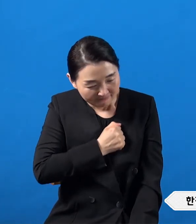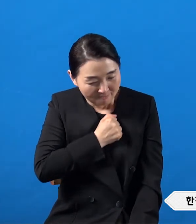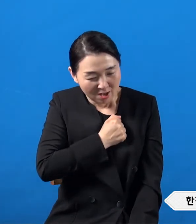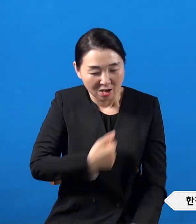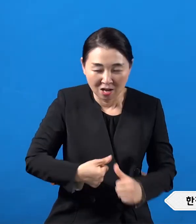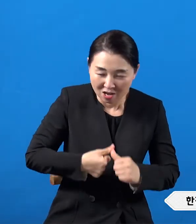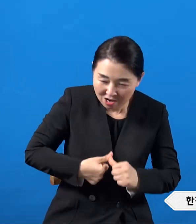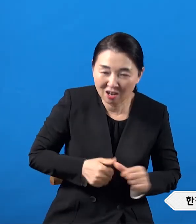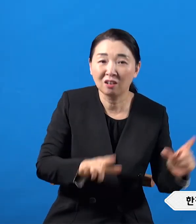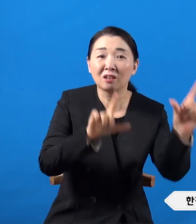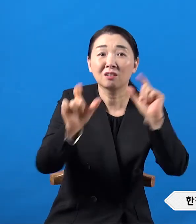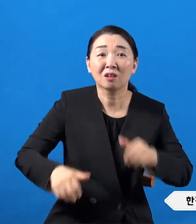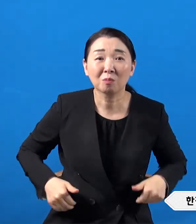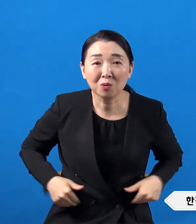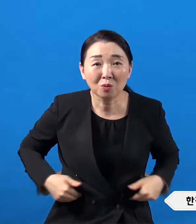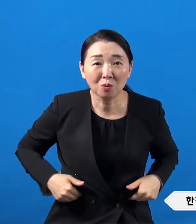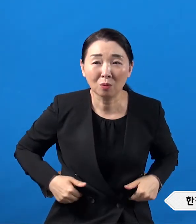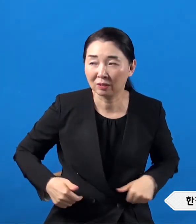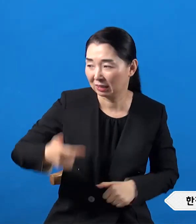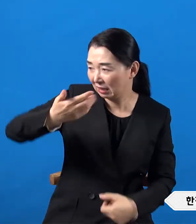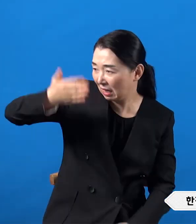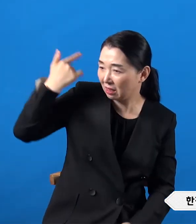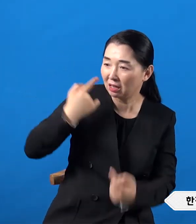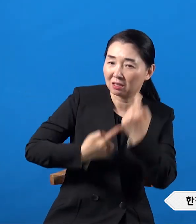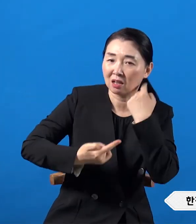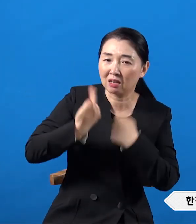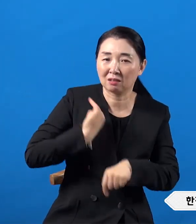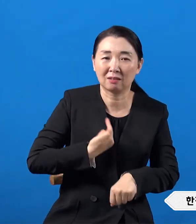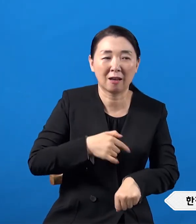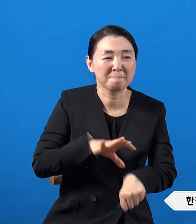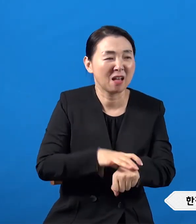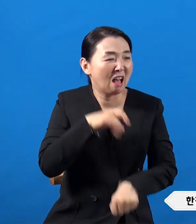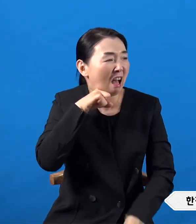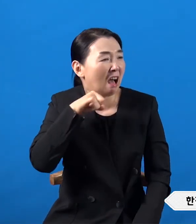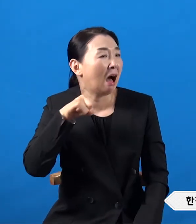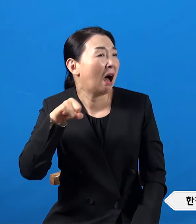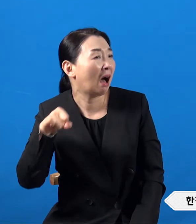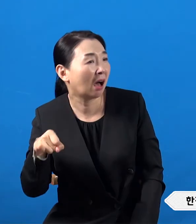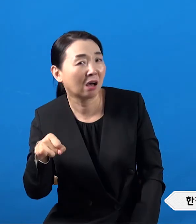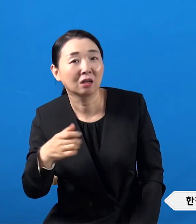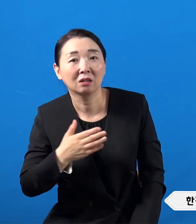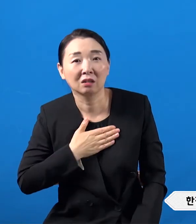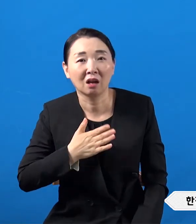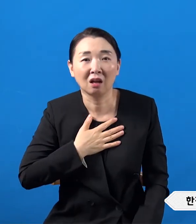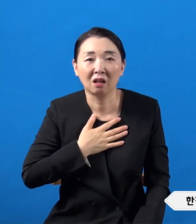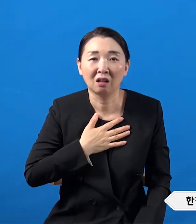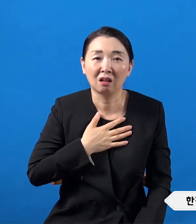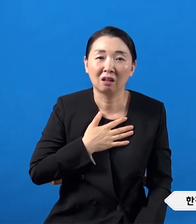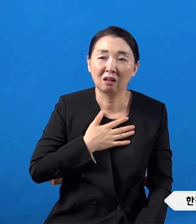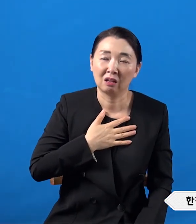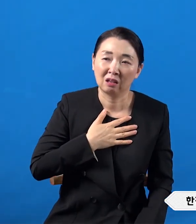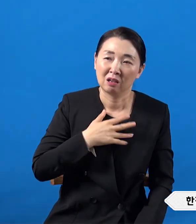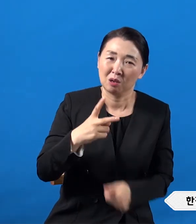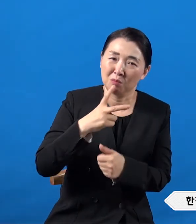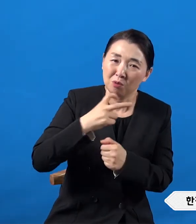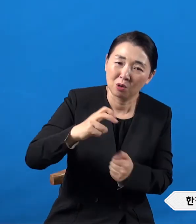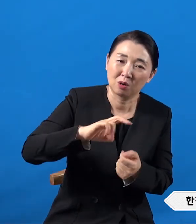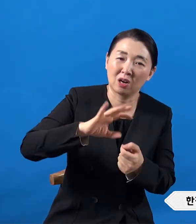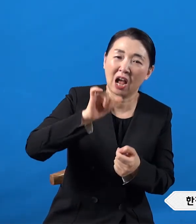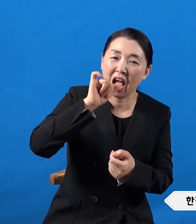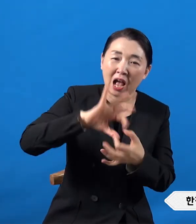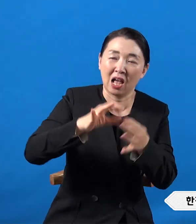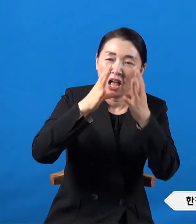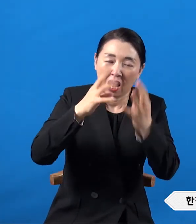됩니다. 과거의 상처가 보이지 않는 족쇄가 되어서 계속 나를 미움과 사슬에